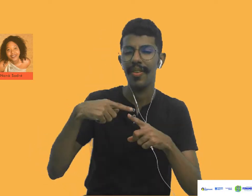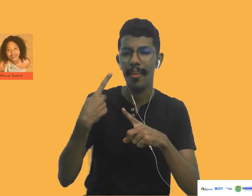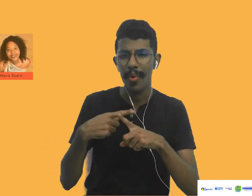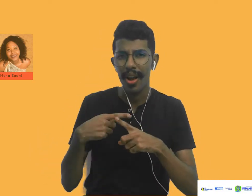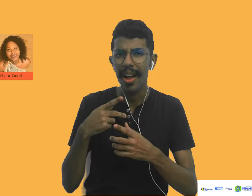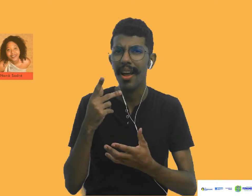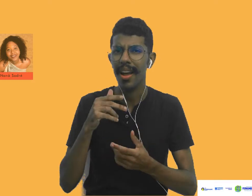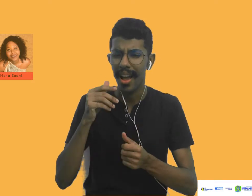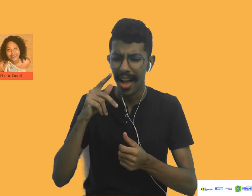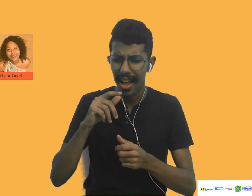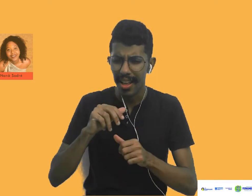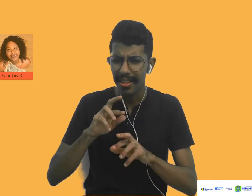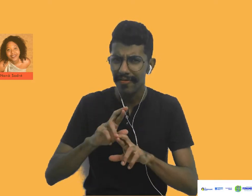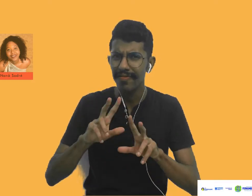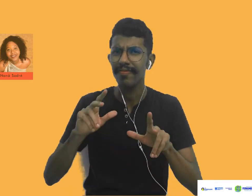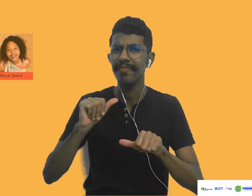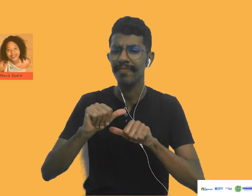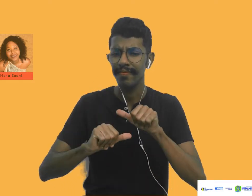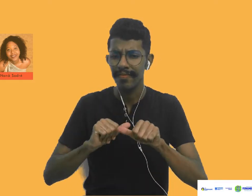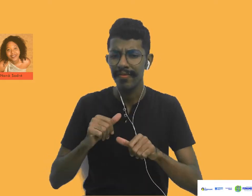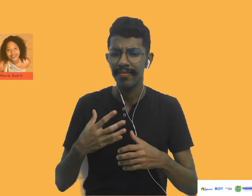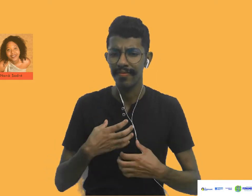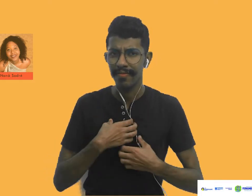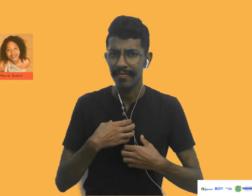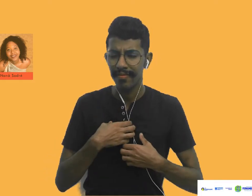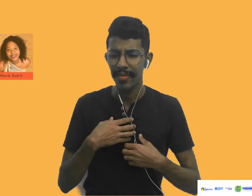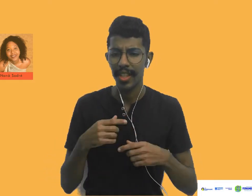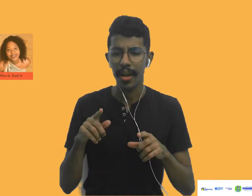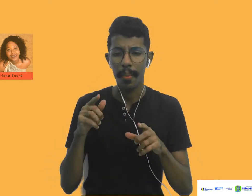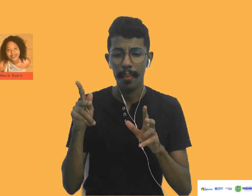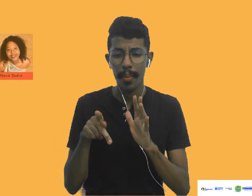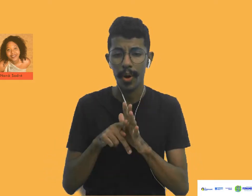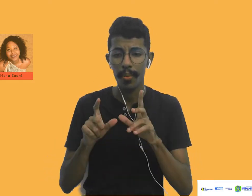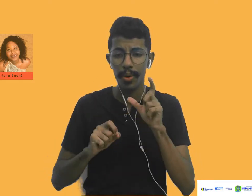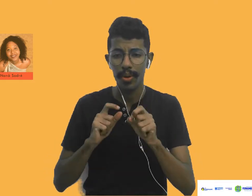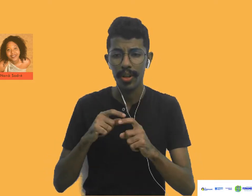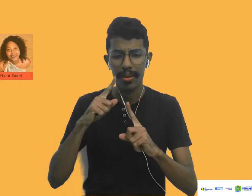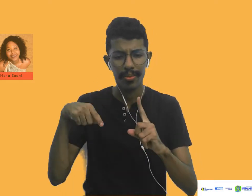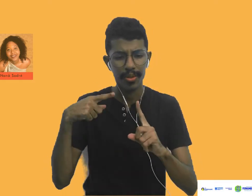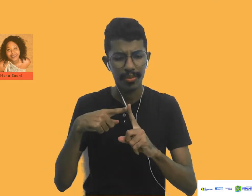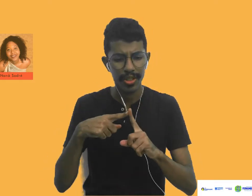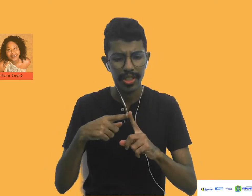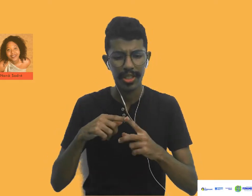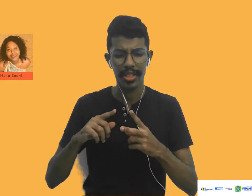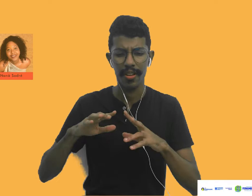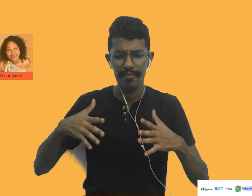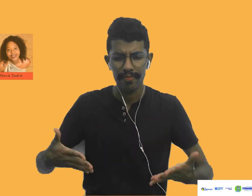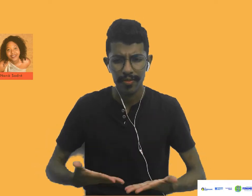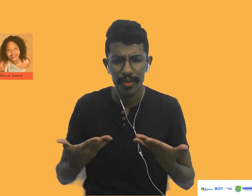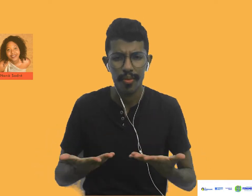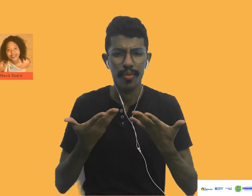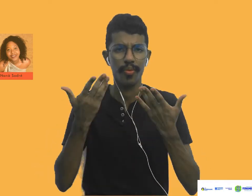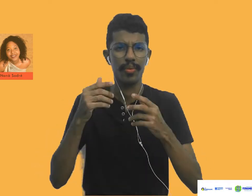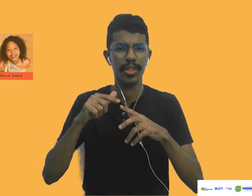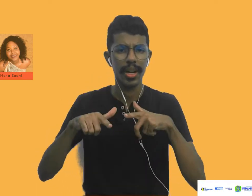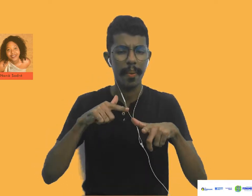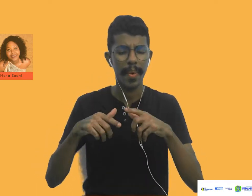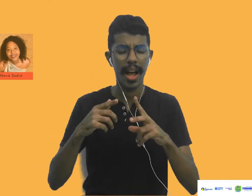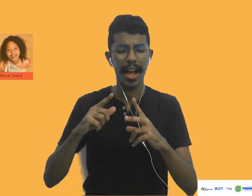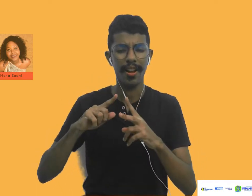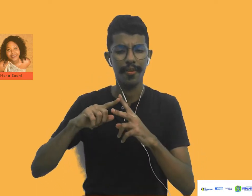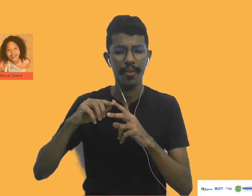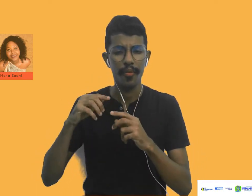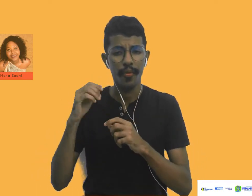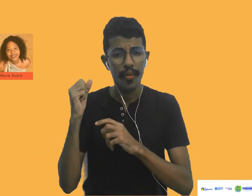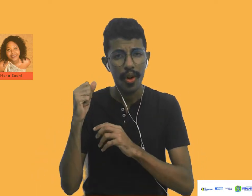isso, porque isso faz toda a diferença para a manutenção de um trabalho, para a sua força, para o seu objetivo, para que você